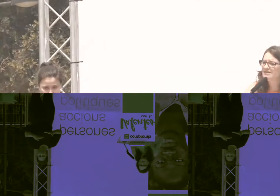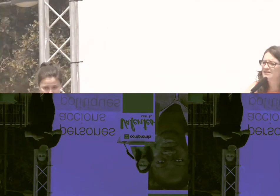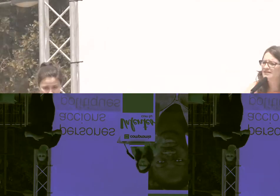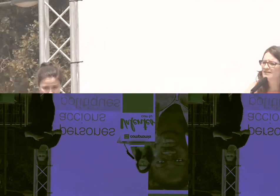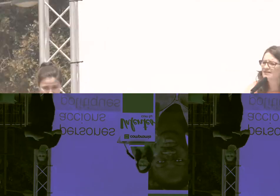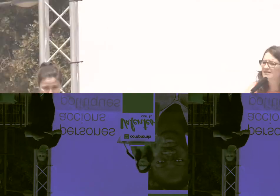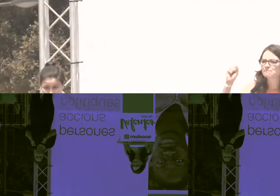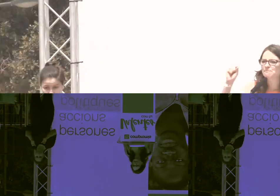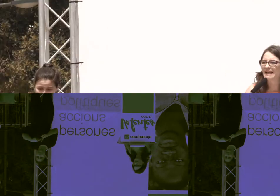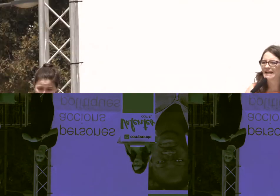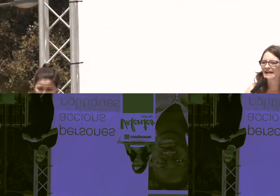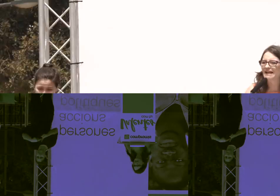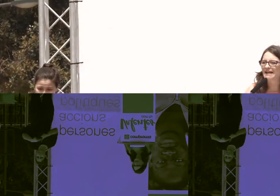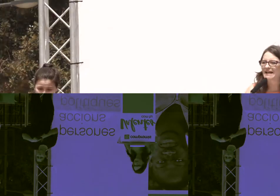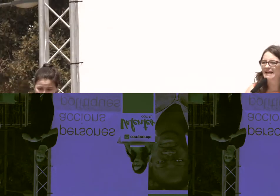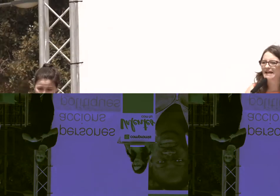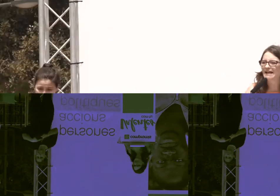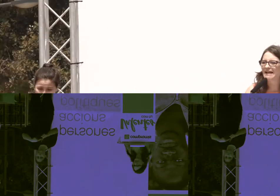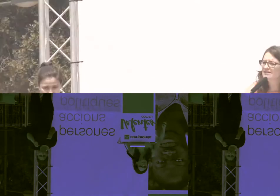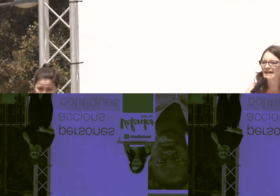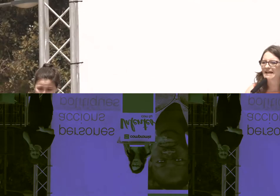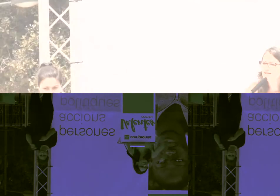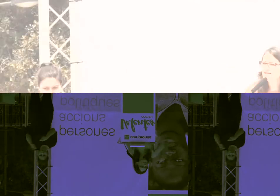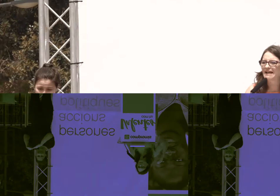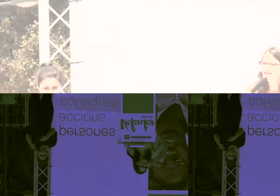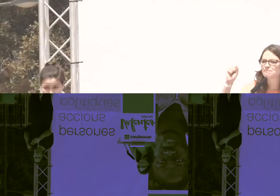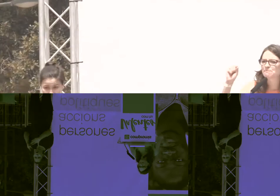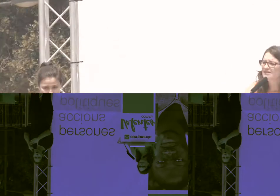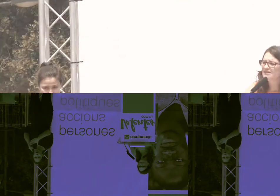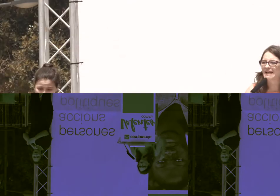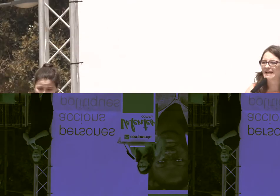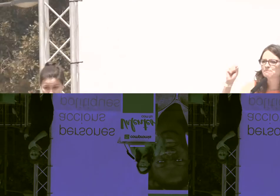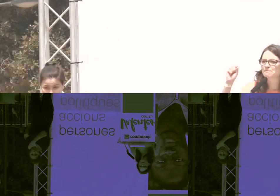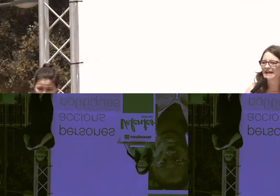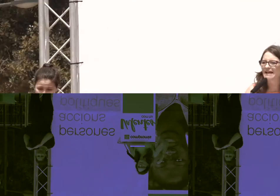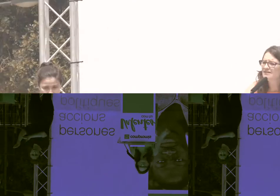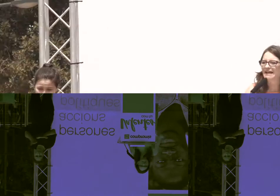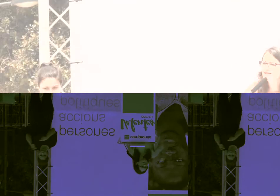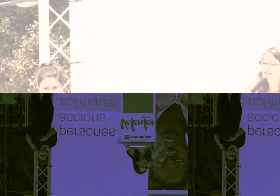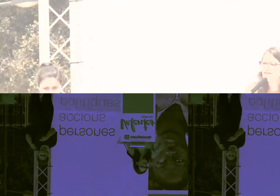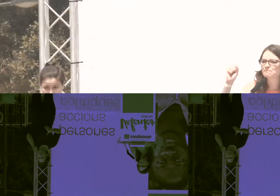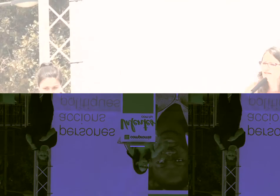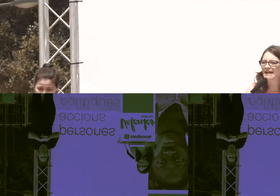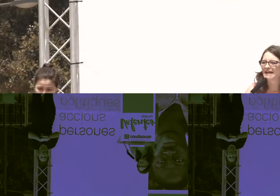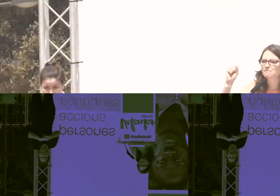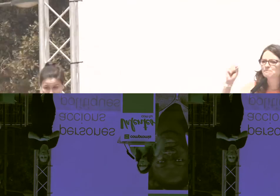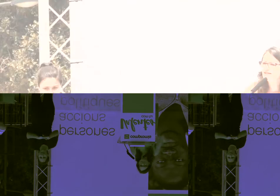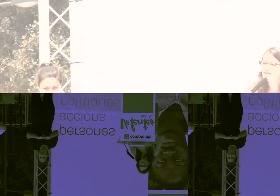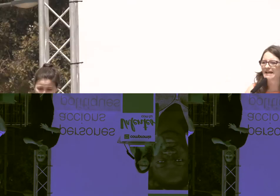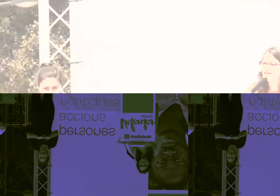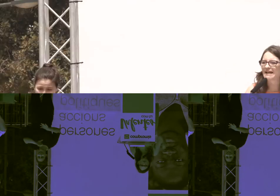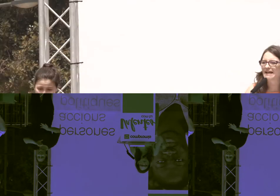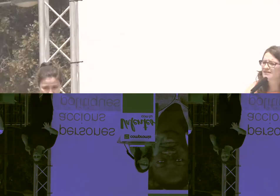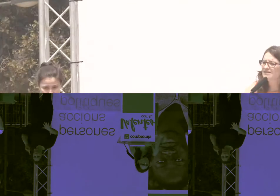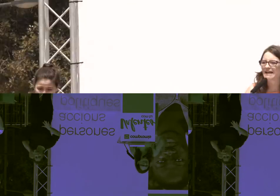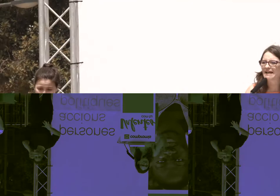dels camps de refugiats que estan. Avui podem dir que hem sigut el primer govern de la Unió Europea que ha visitat els camps de refugiats, de les persones que fugen